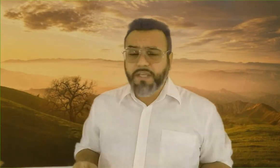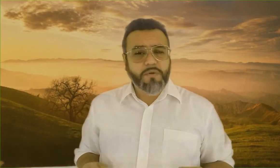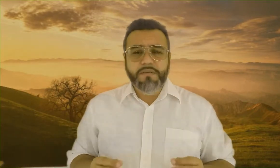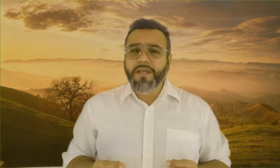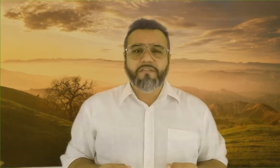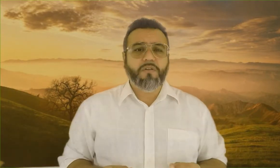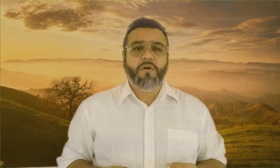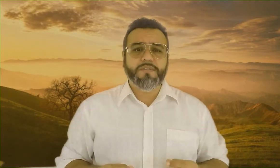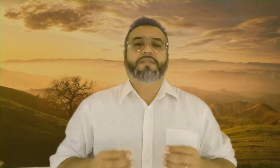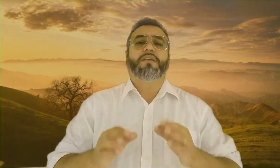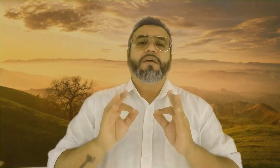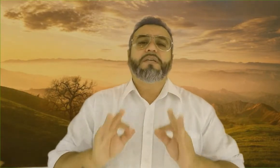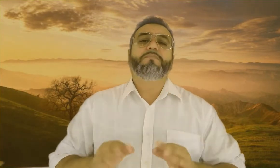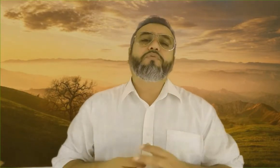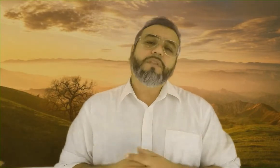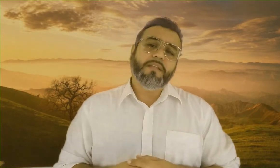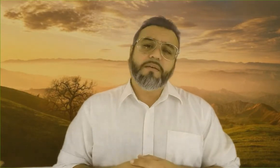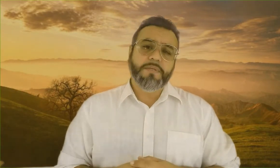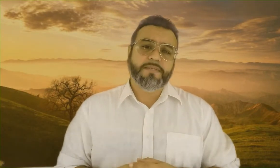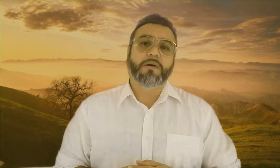coisa maravilhosa, que bonita missão.